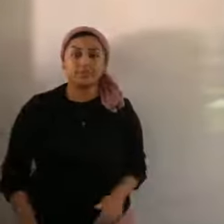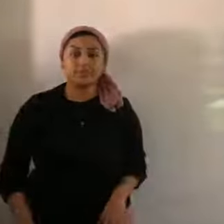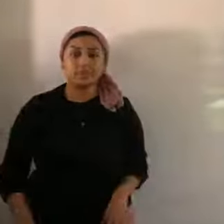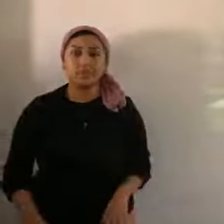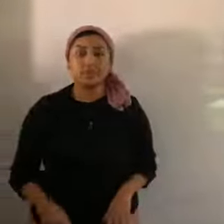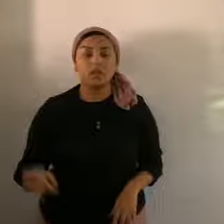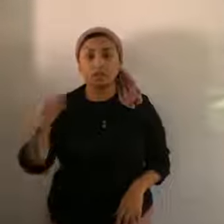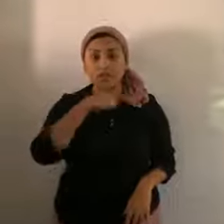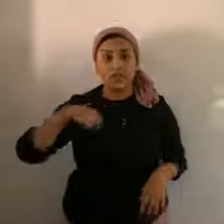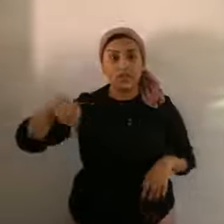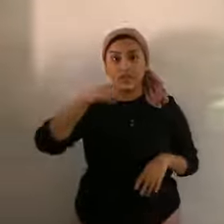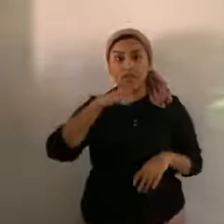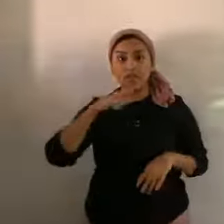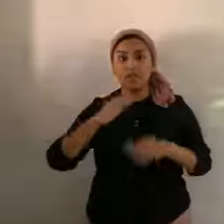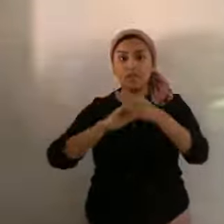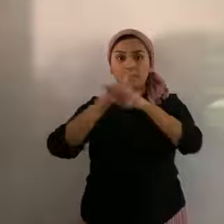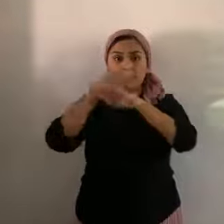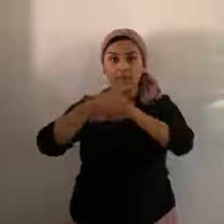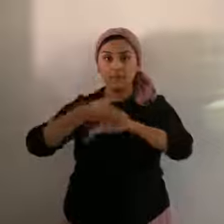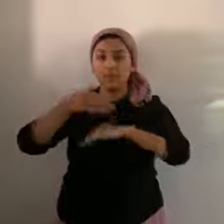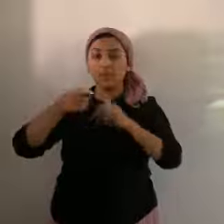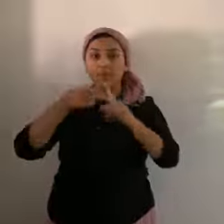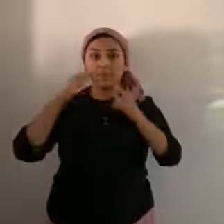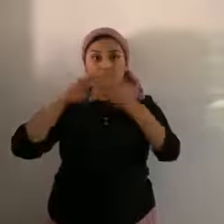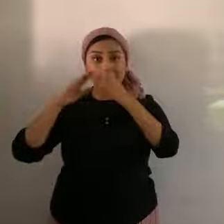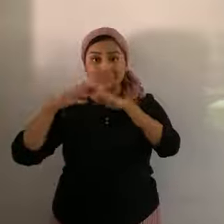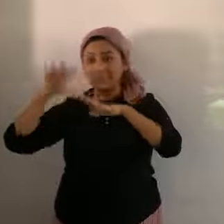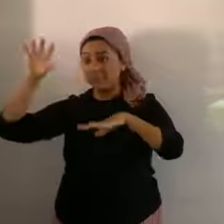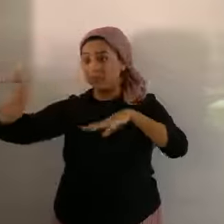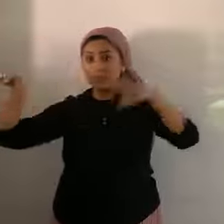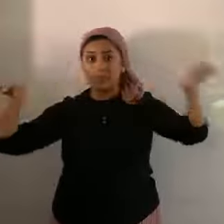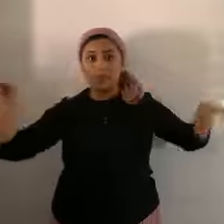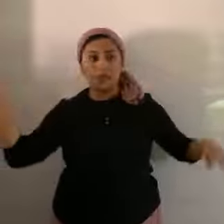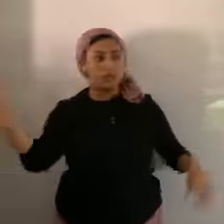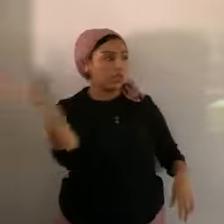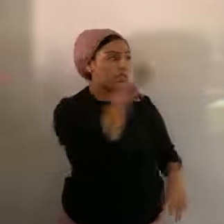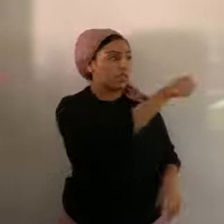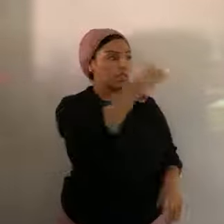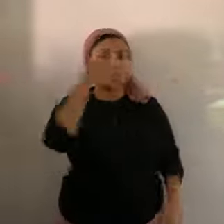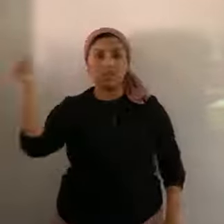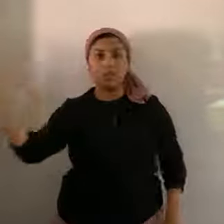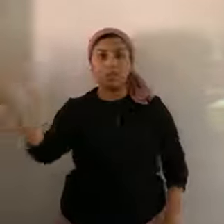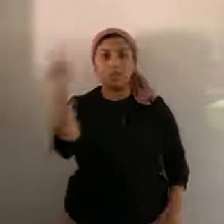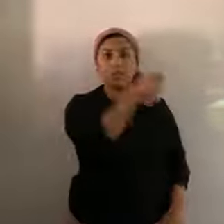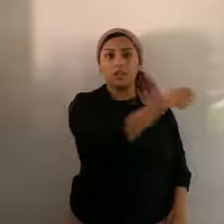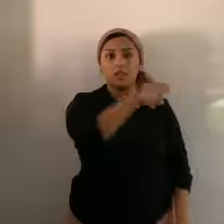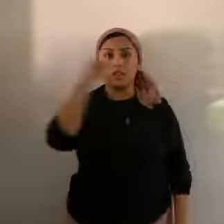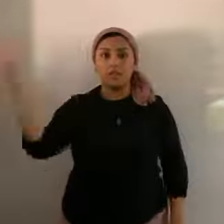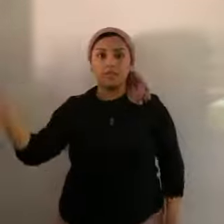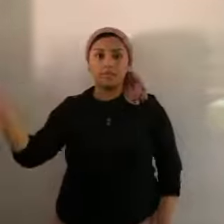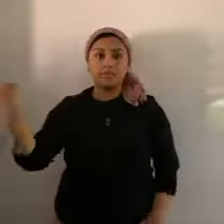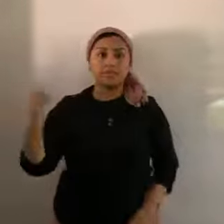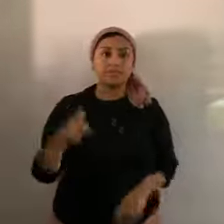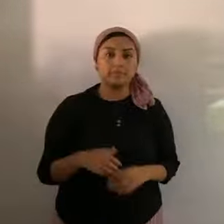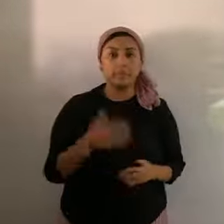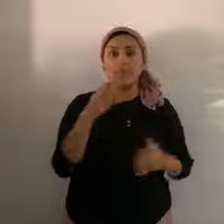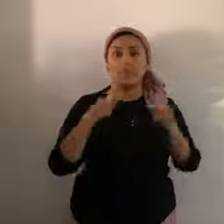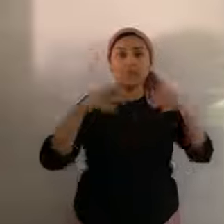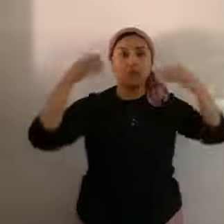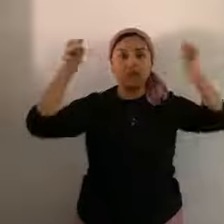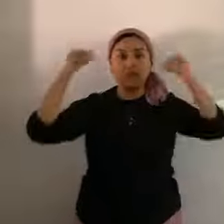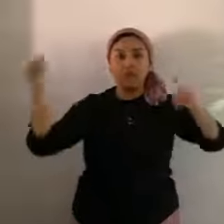que estaban circulando de una parte de la ciudad a otra a través del patio del templo, según algunos estudiosos. Eso